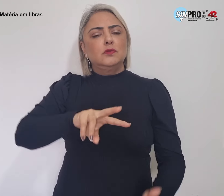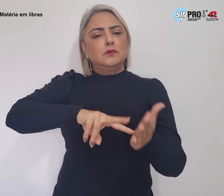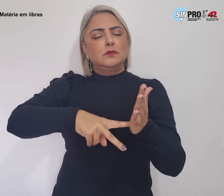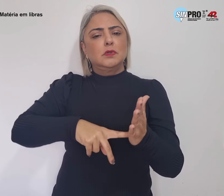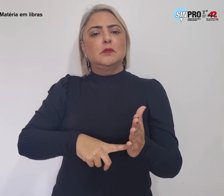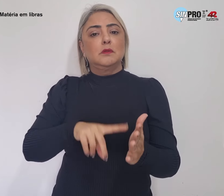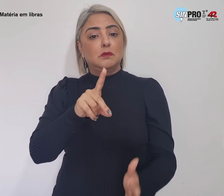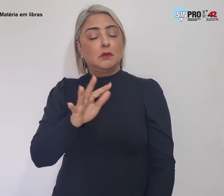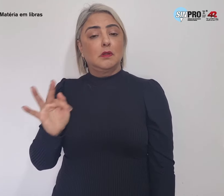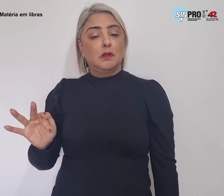Samuel Fernandes.